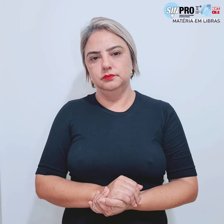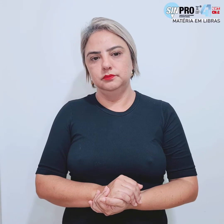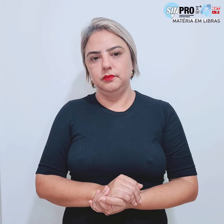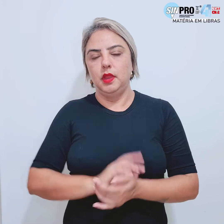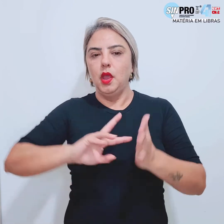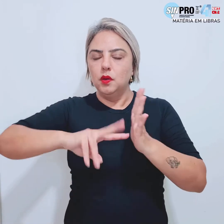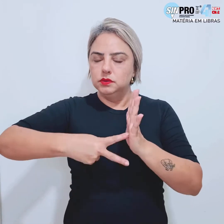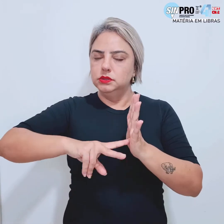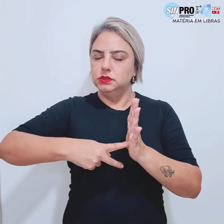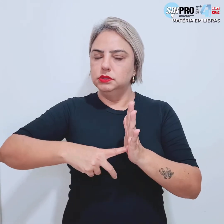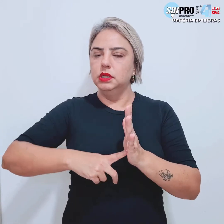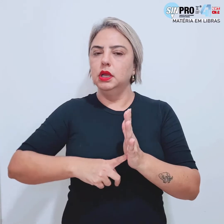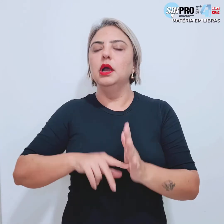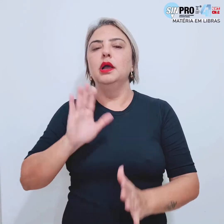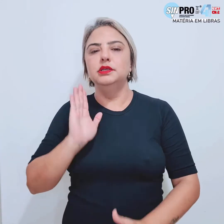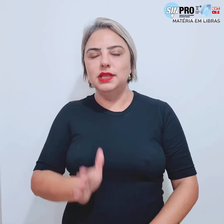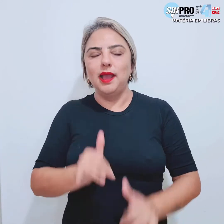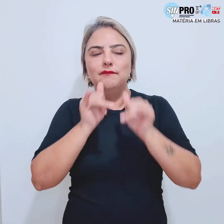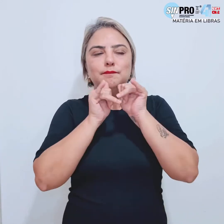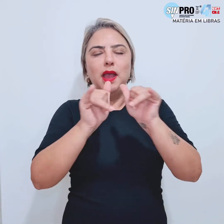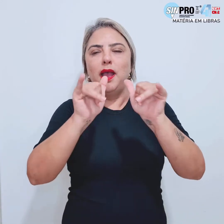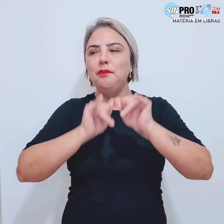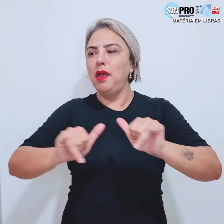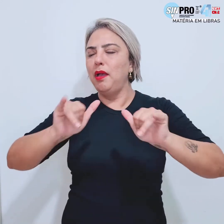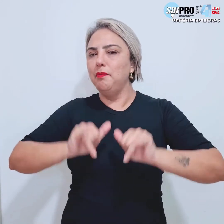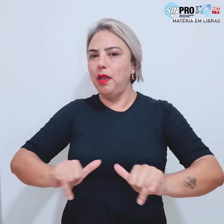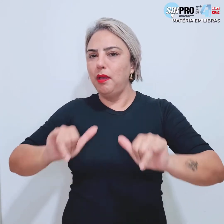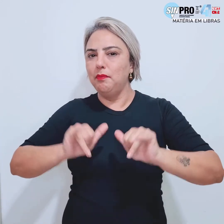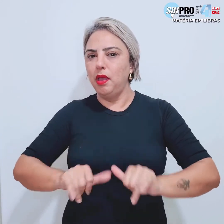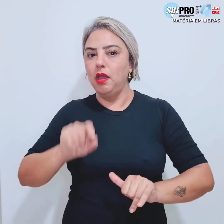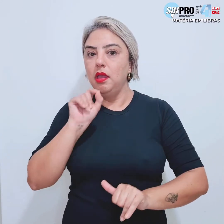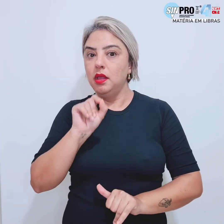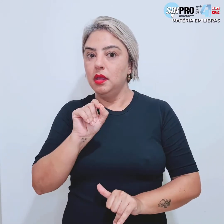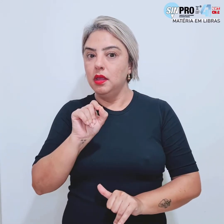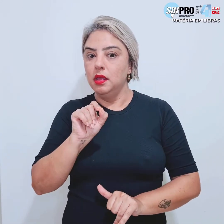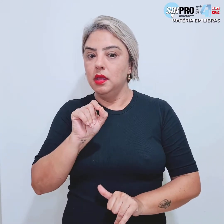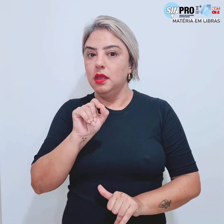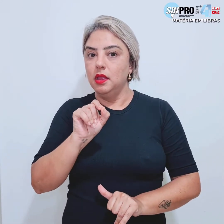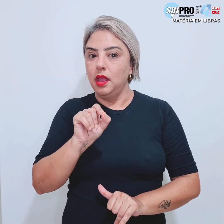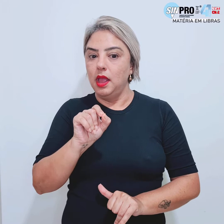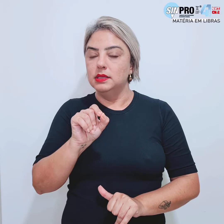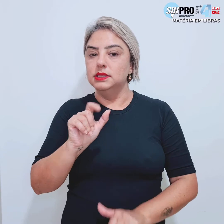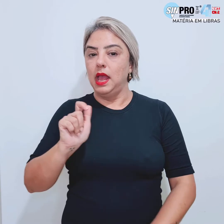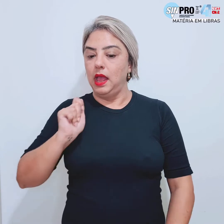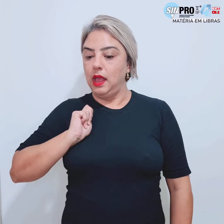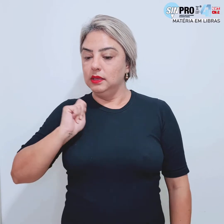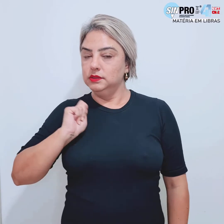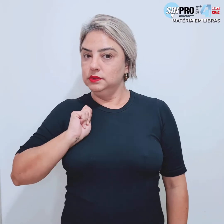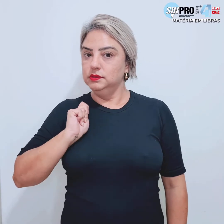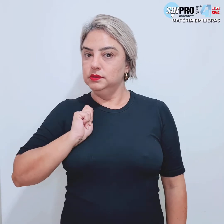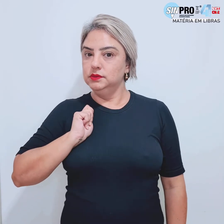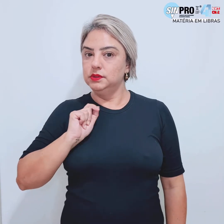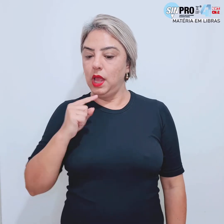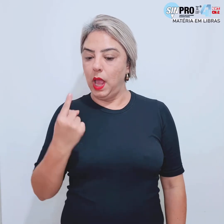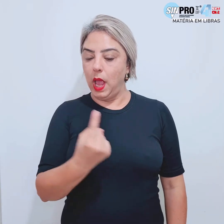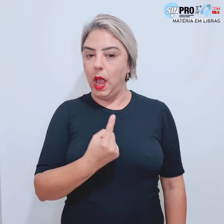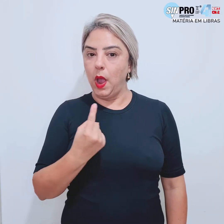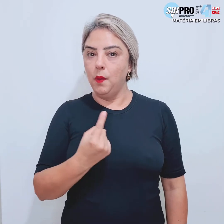O sindicato já alertava para o fato de essa atitude ser a única